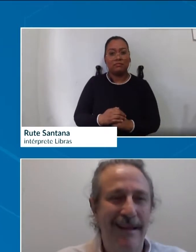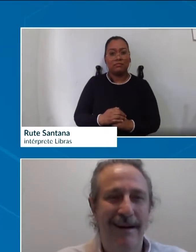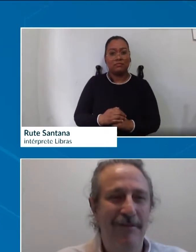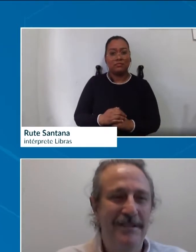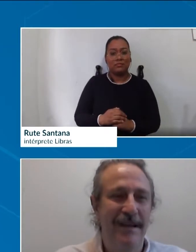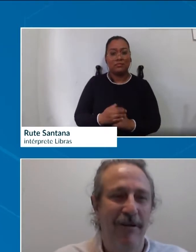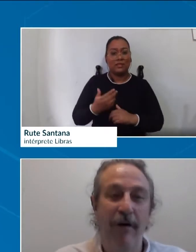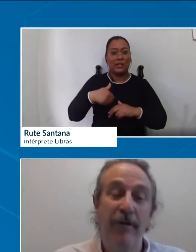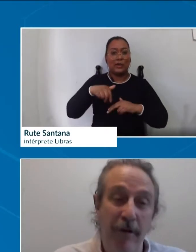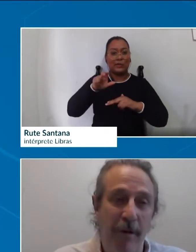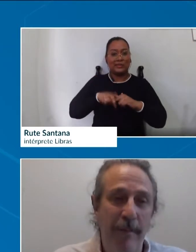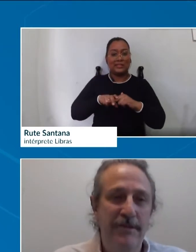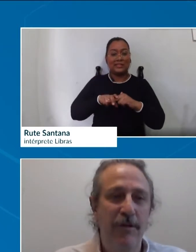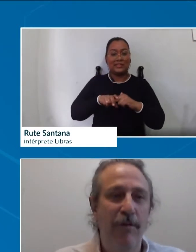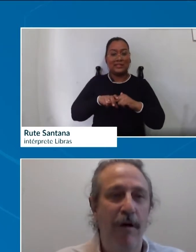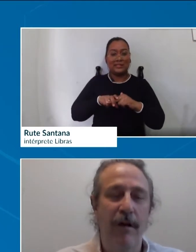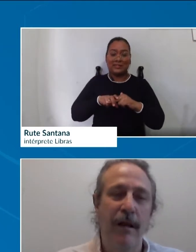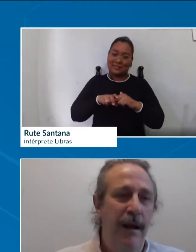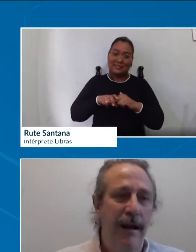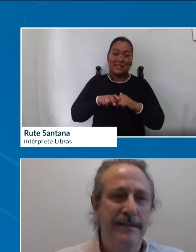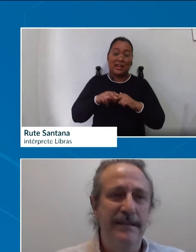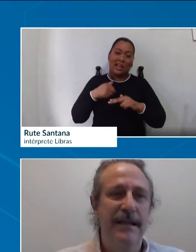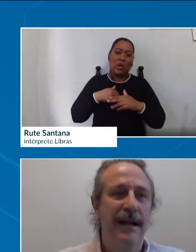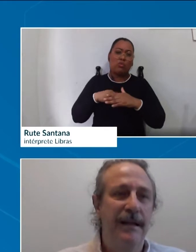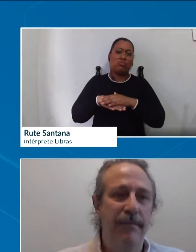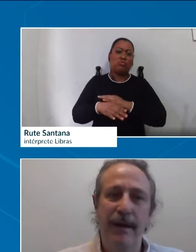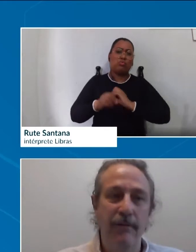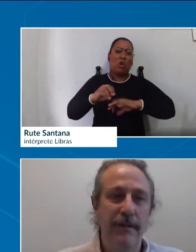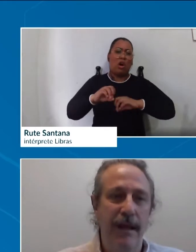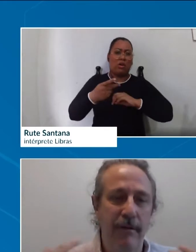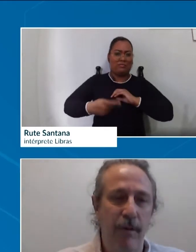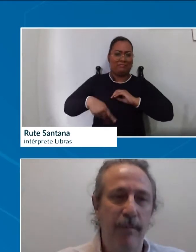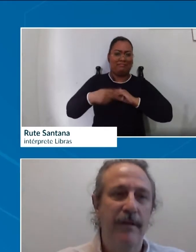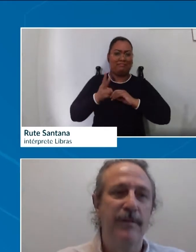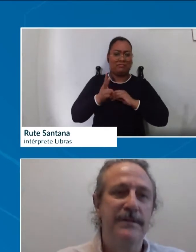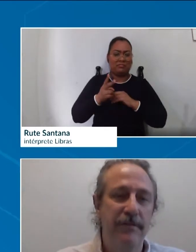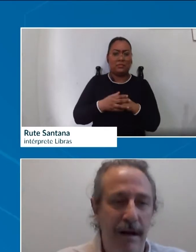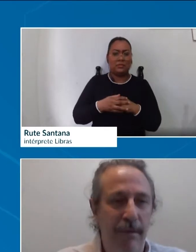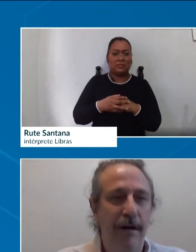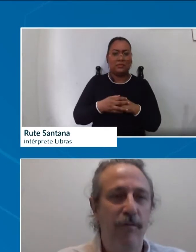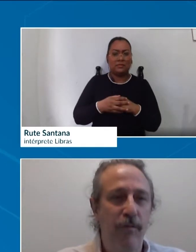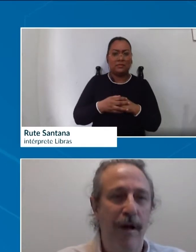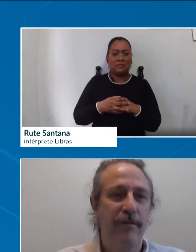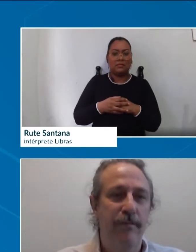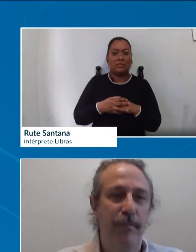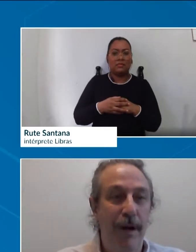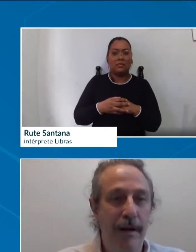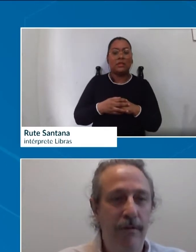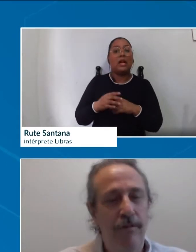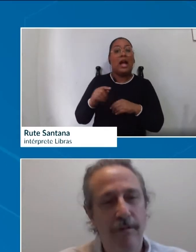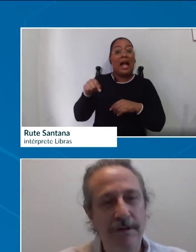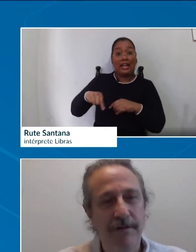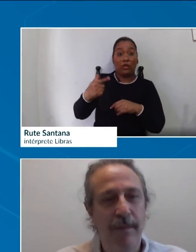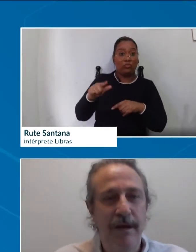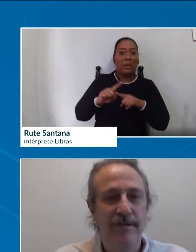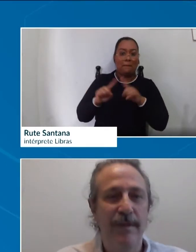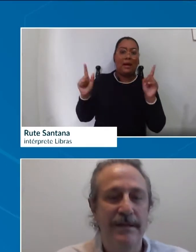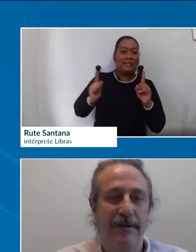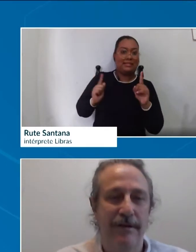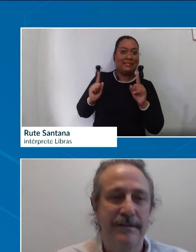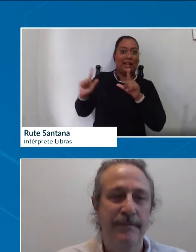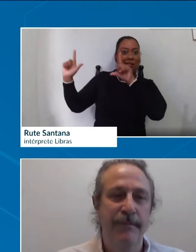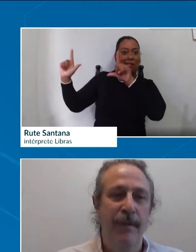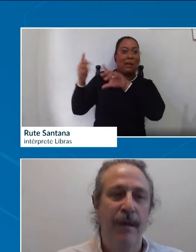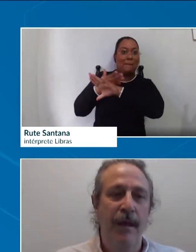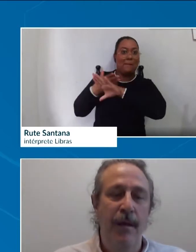numa cadeira onde normalmente eu dou aula. Nessa sala também não tem no momento, mas eu trabalho com um quadro branco, onde eu ministro